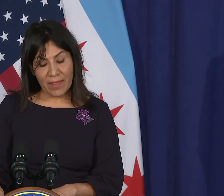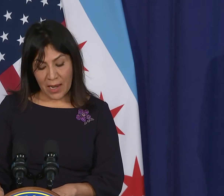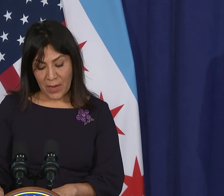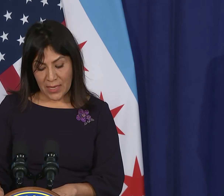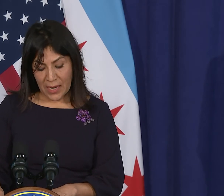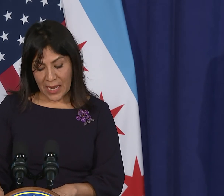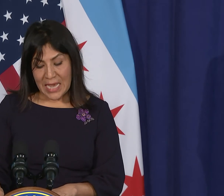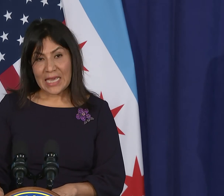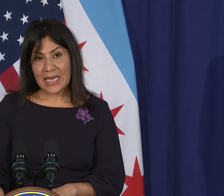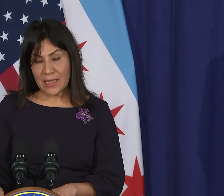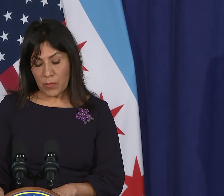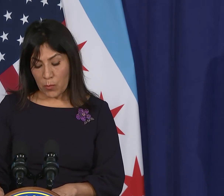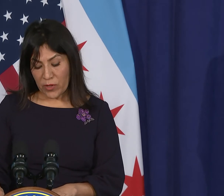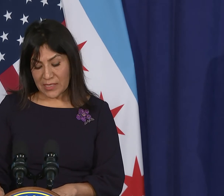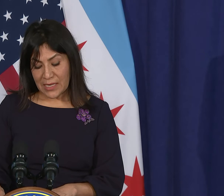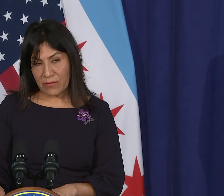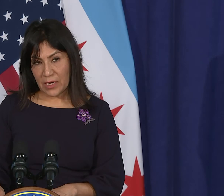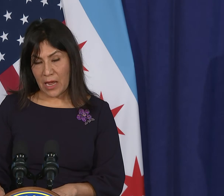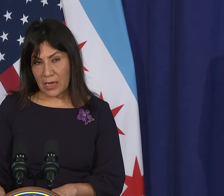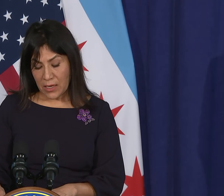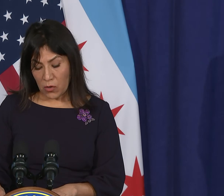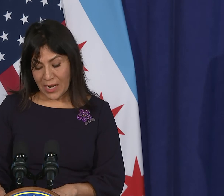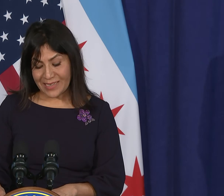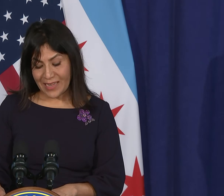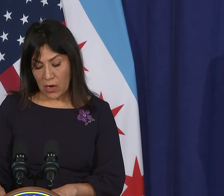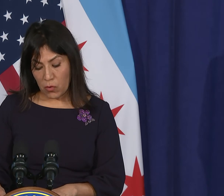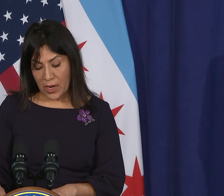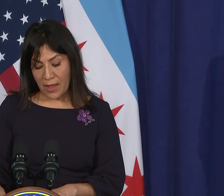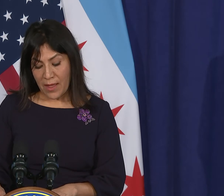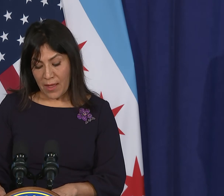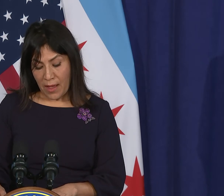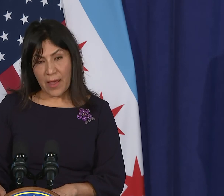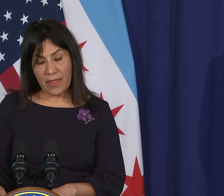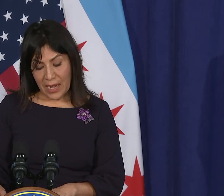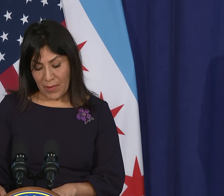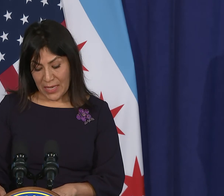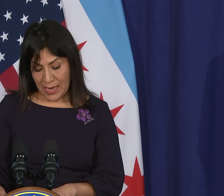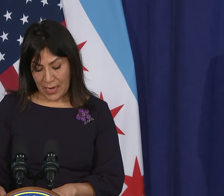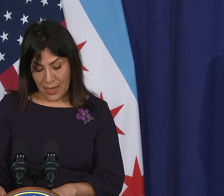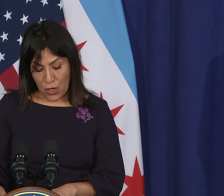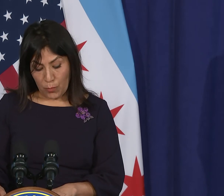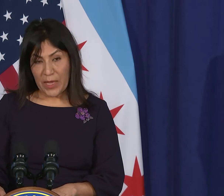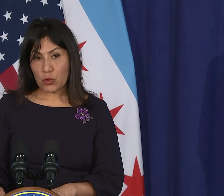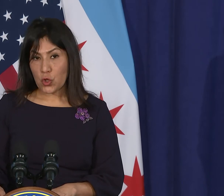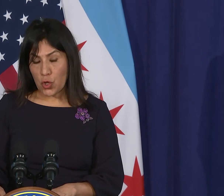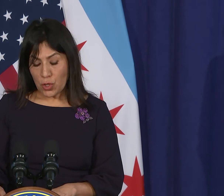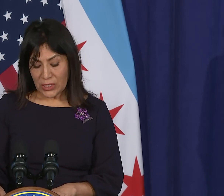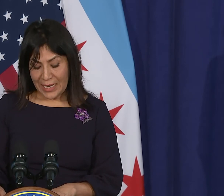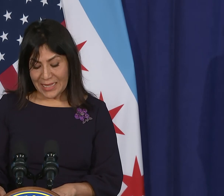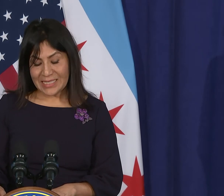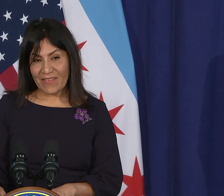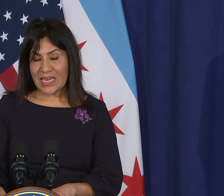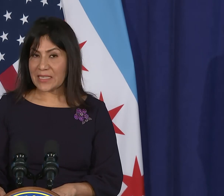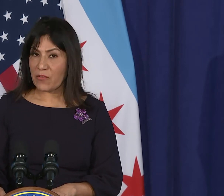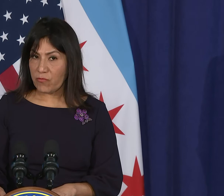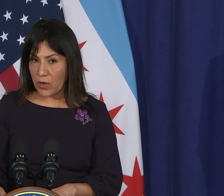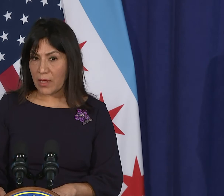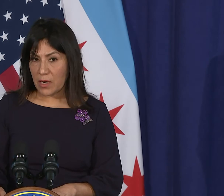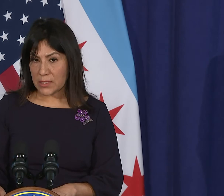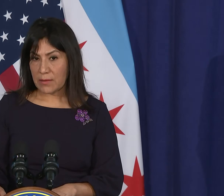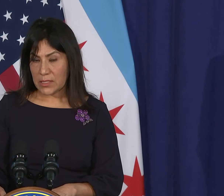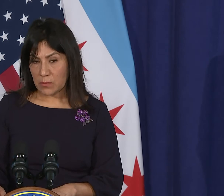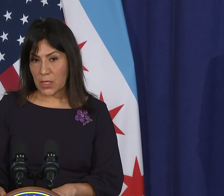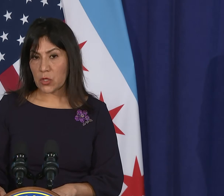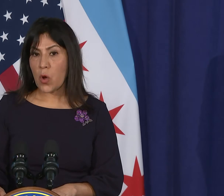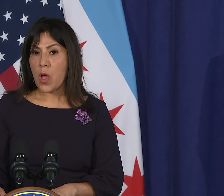la 1 de la mañana y también puede servir el licor hasta la 1 de la mañana. Pero todos los clientes deben estar fuera